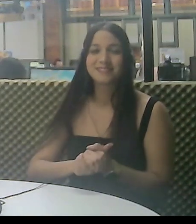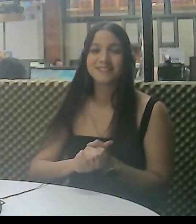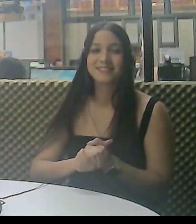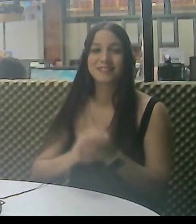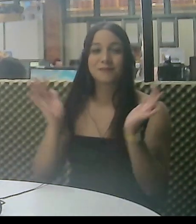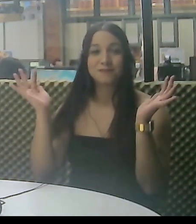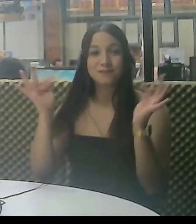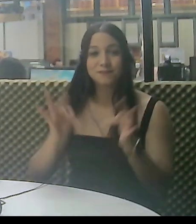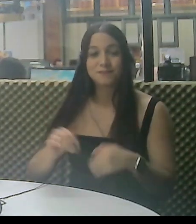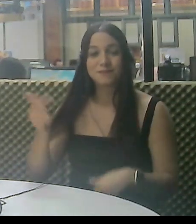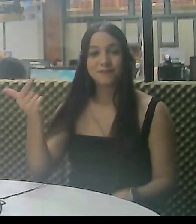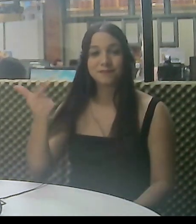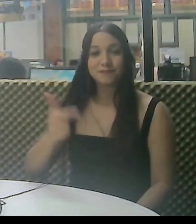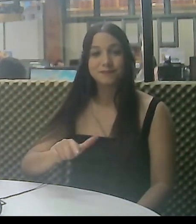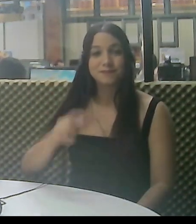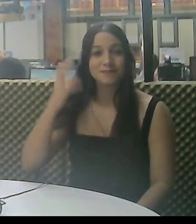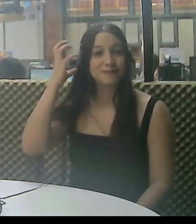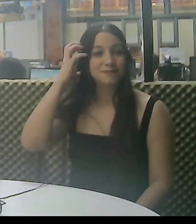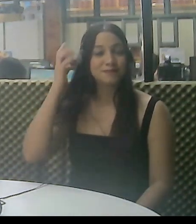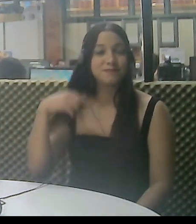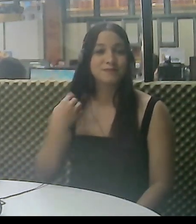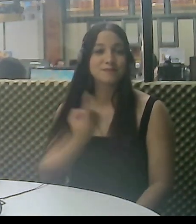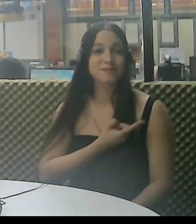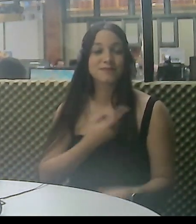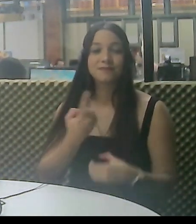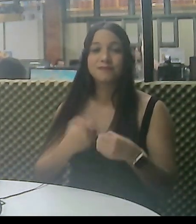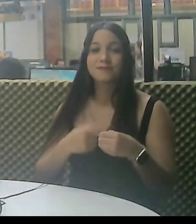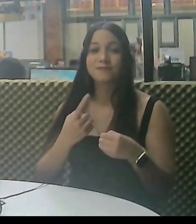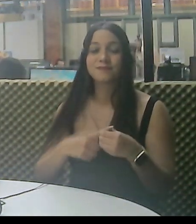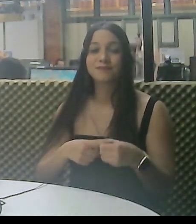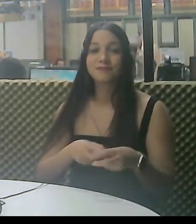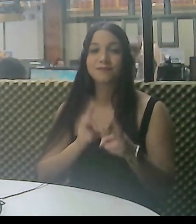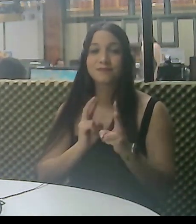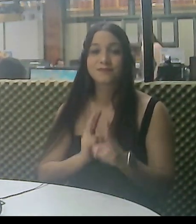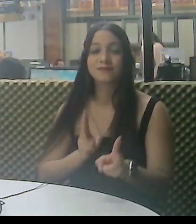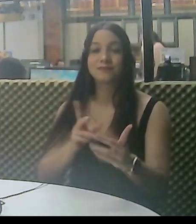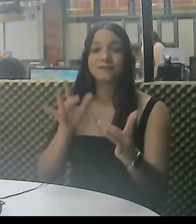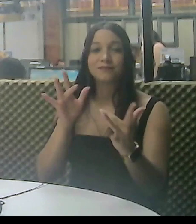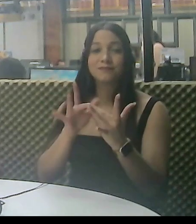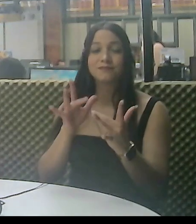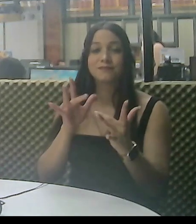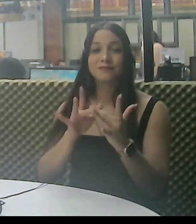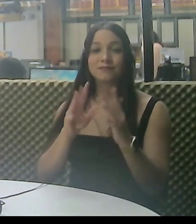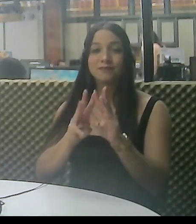próxima. Fica por aqui mais uma edição do programa da Rádio Nossa Cidade.